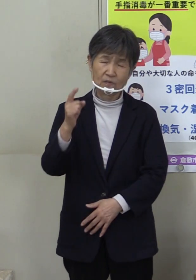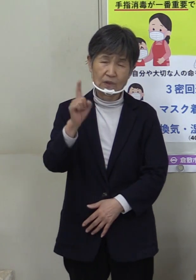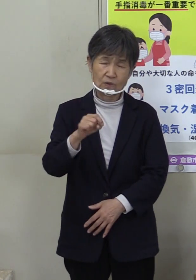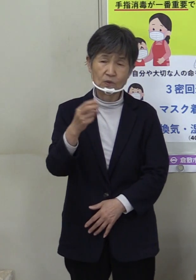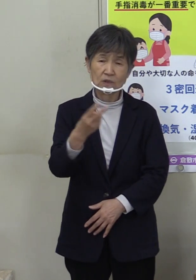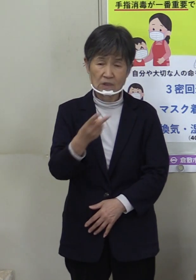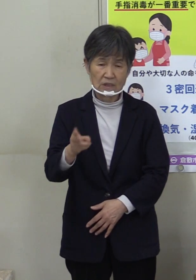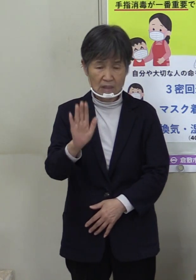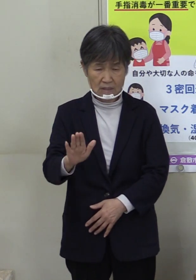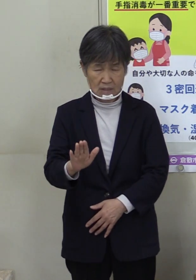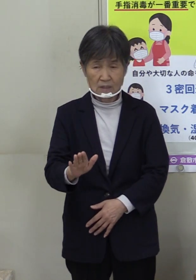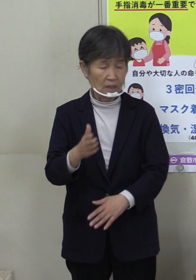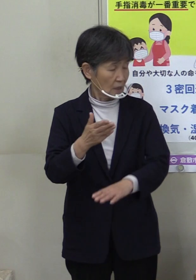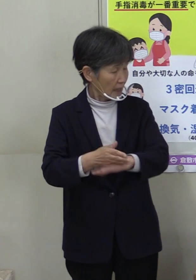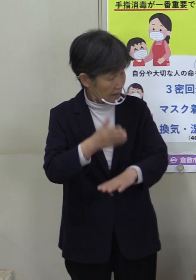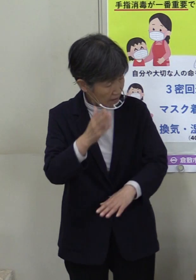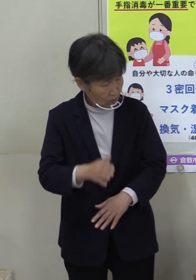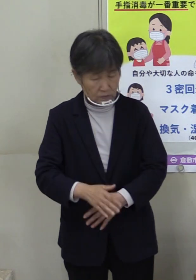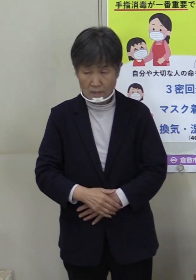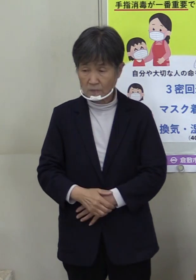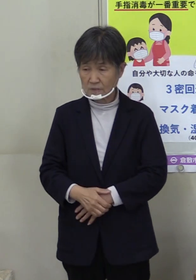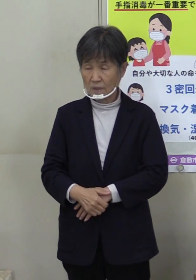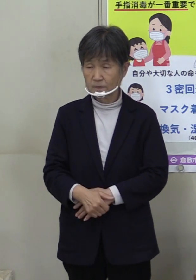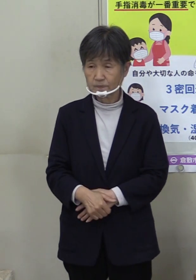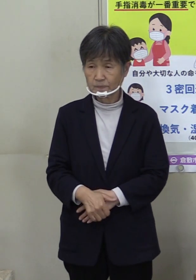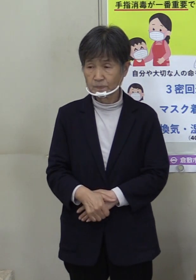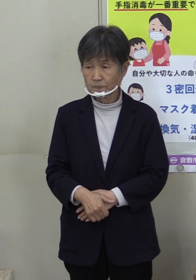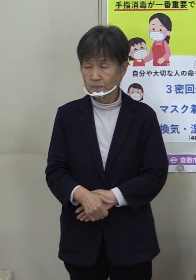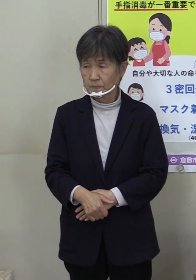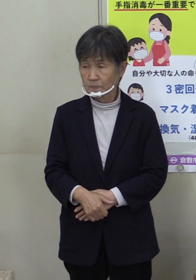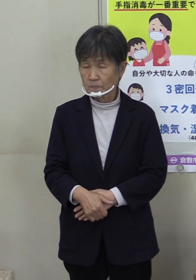わかりました。ありがとうございました。